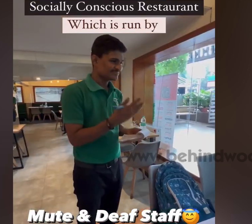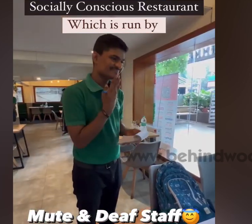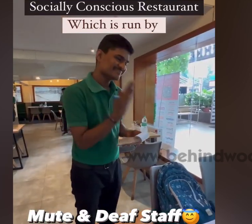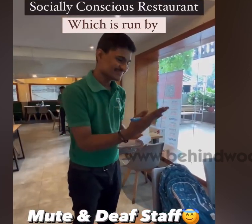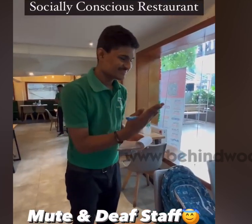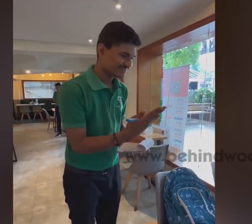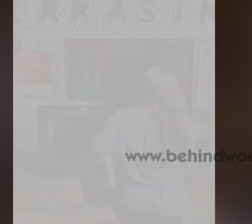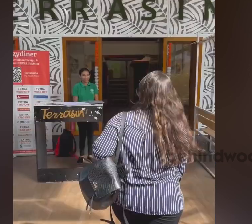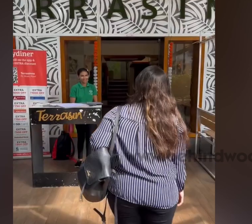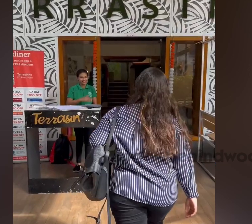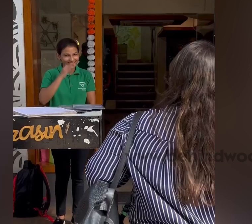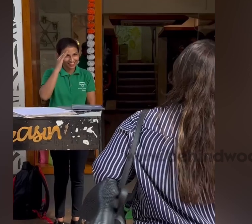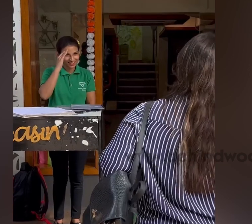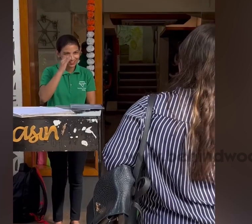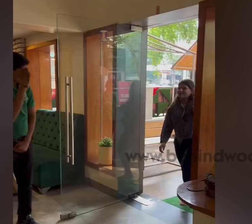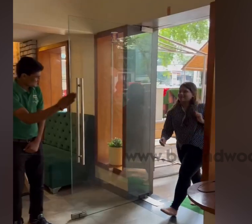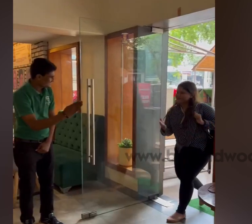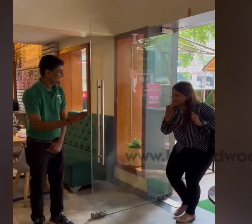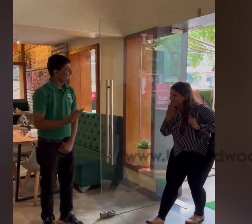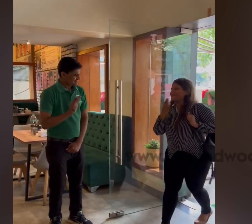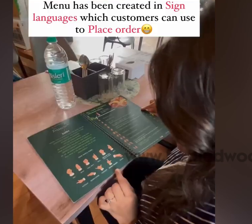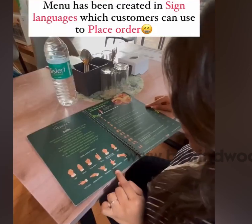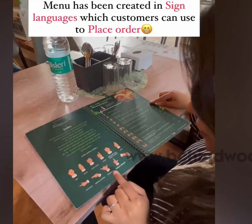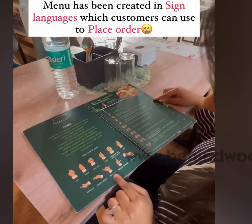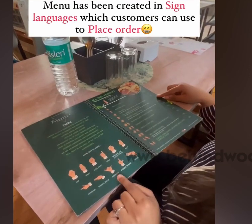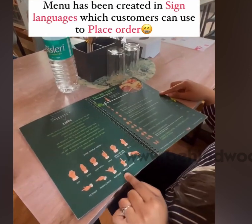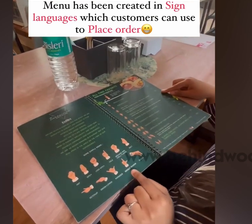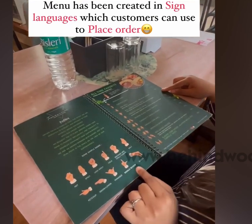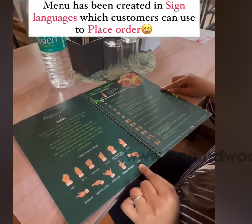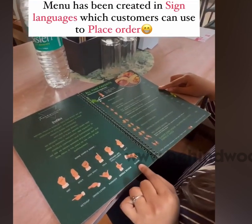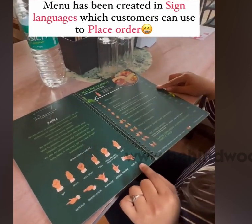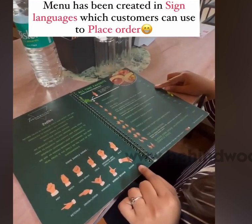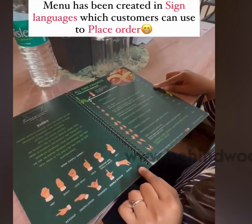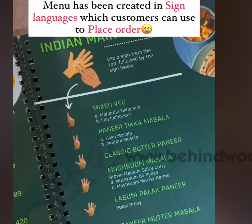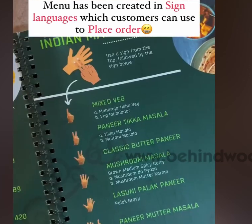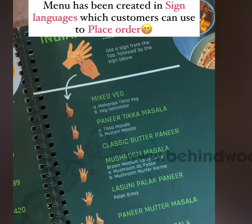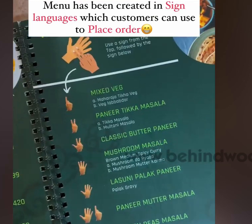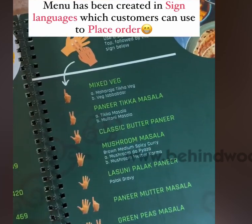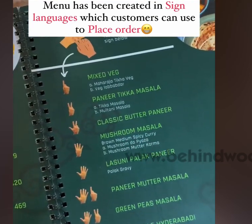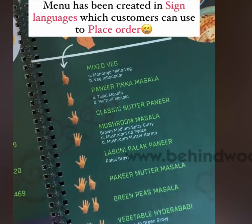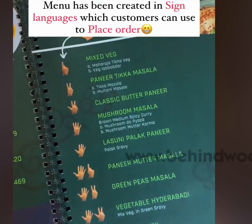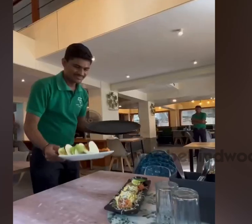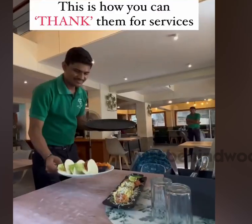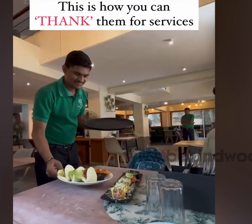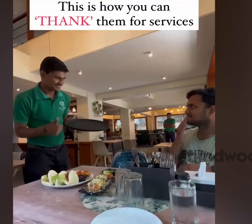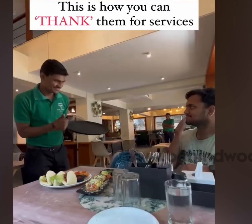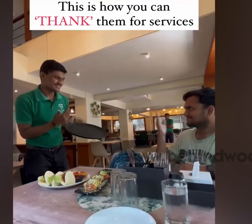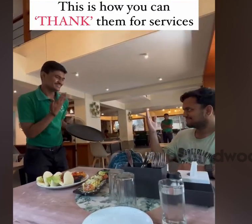ആളുകൾ പറഞ്ഞേട്ടോ. പോരാത്തതിന് ഈ റെസ്റ്റോറന്റിലെ സ്റ്റാഫ് എല്ലാരും വളരെ പ്ലസന്റ് ആണ്. ഇങ്ങനെയുള്ള റെസ്റ്റോറന്റുകളൊക്കെ വരുന്നു എന്ന് കാണുമ്പോഴുള്ള ഒരു സന്തോഷം